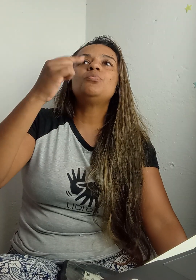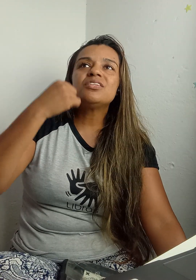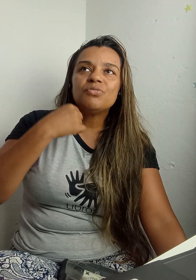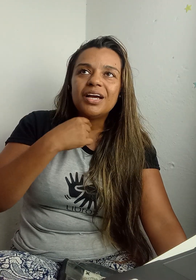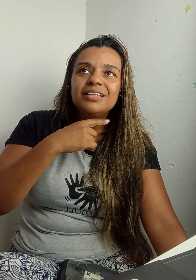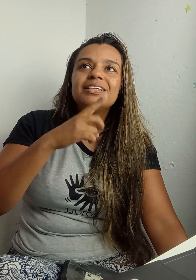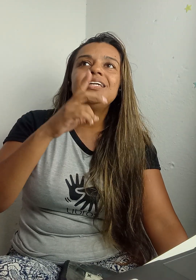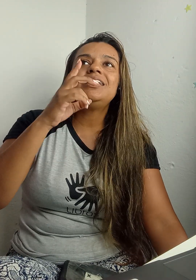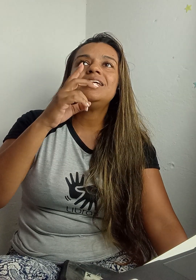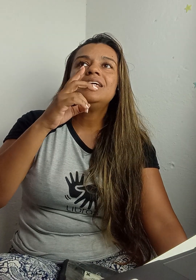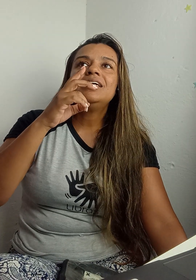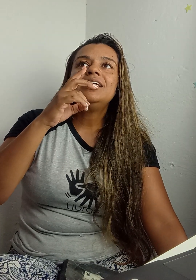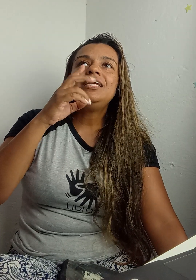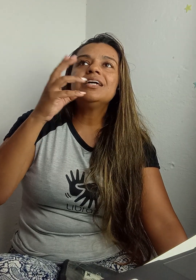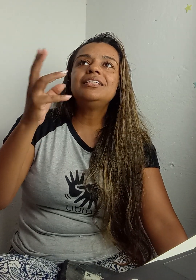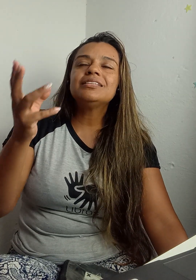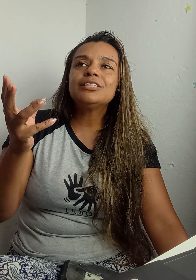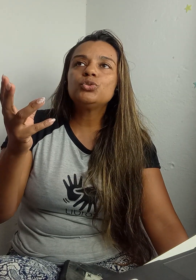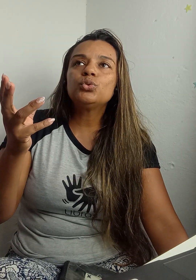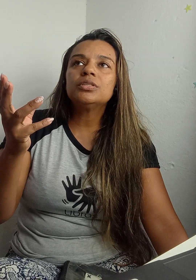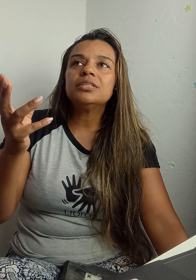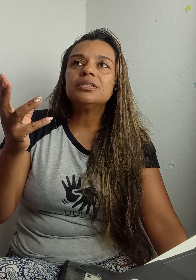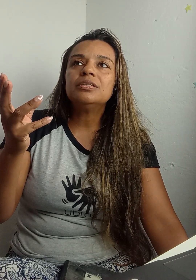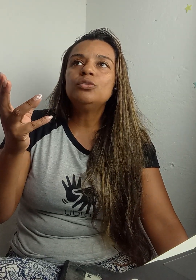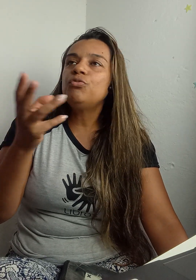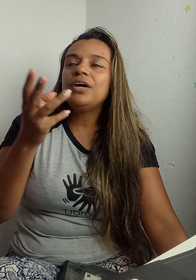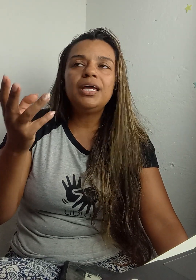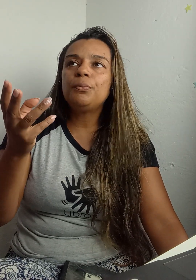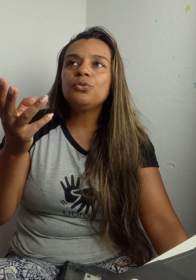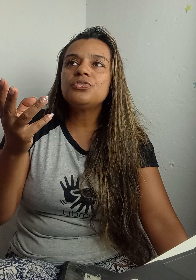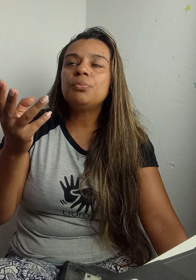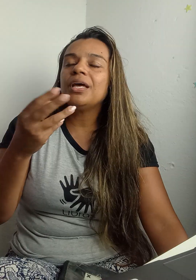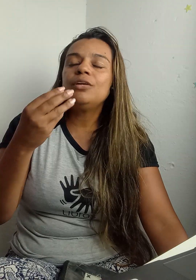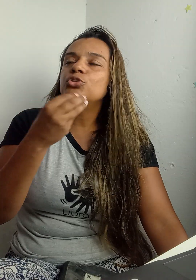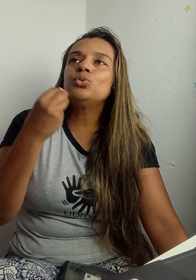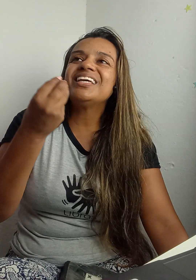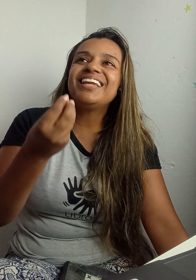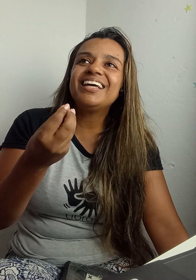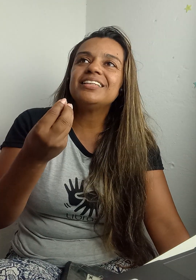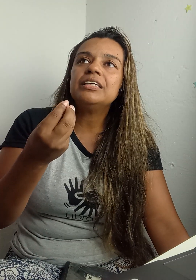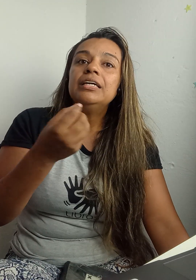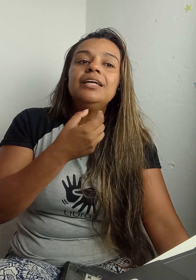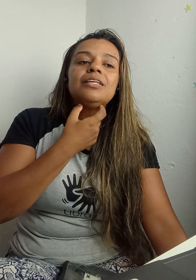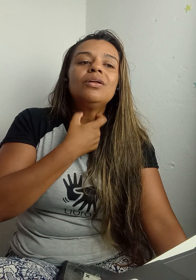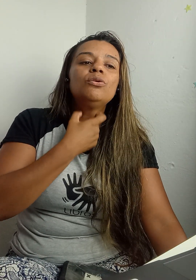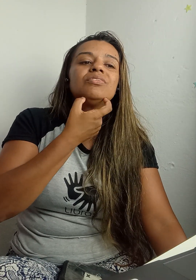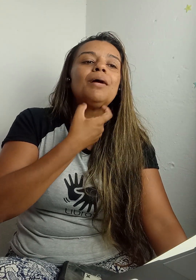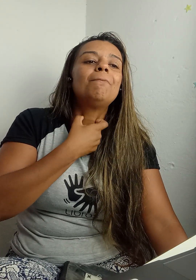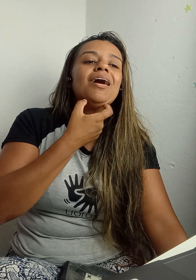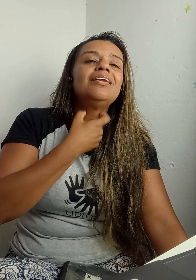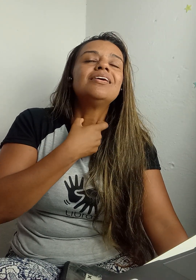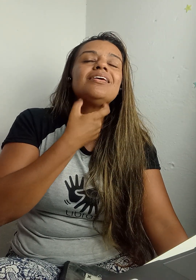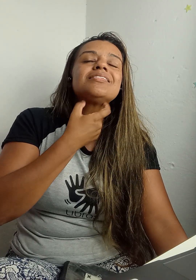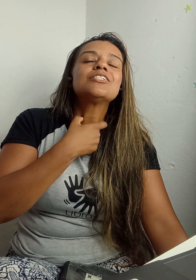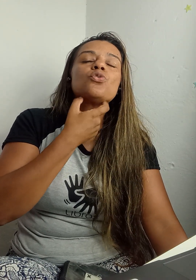mas vai sair. E a criança surda não vai reproduzir porque ela não escuta nada. Então ela não trabalha essas